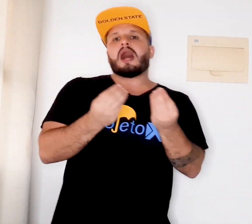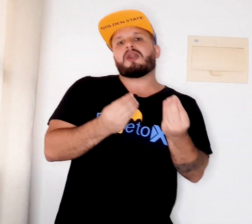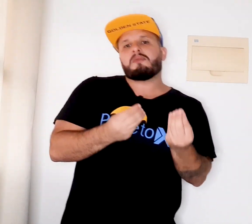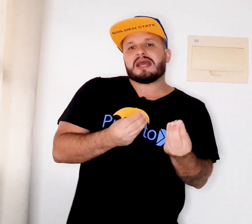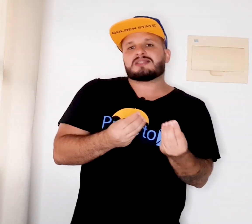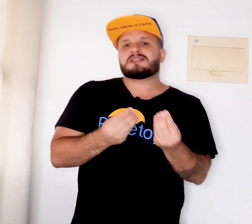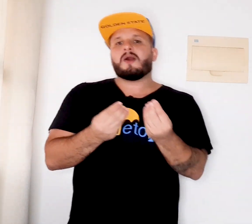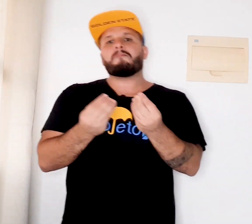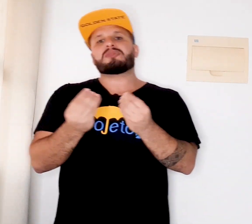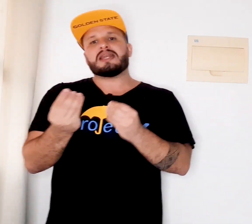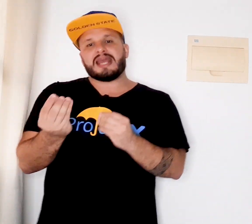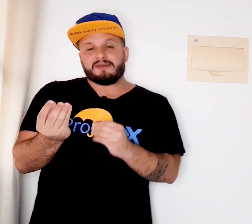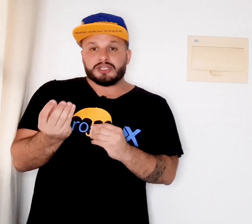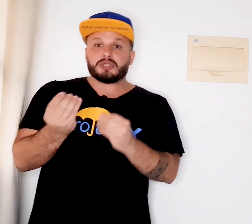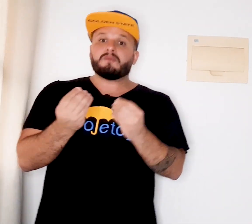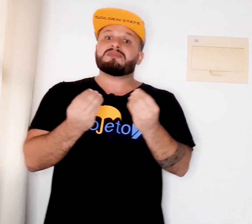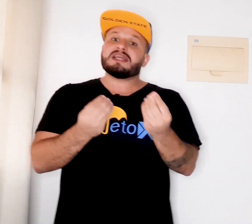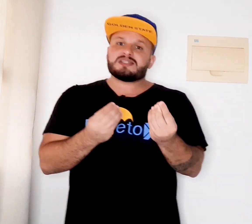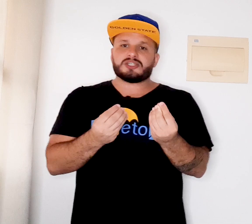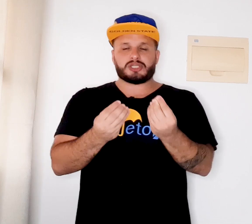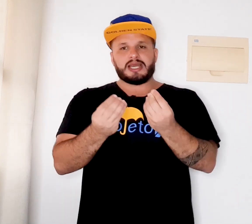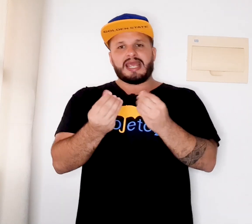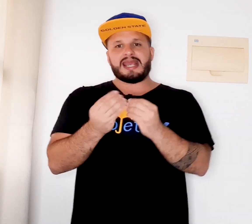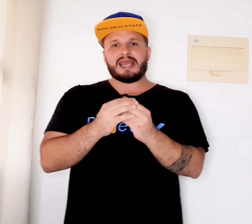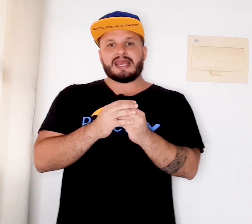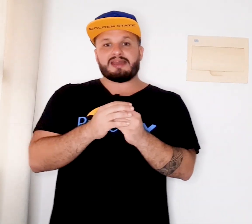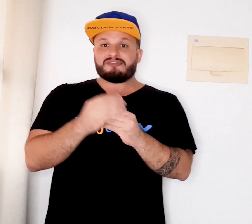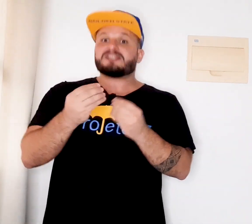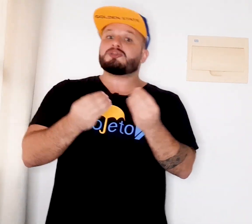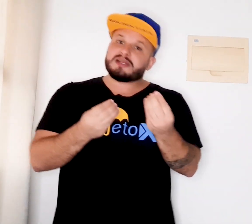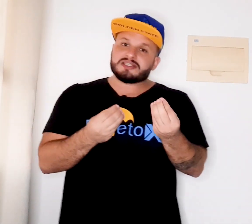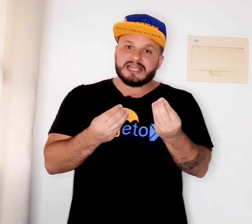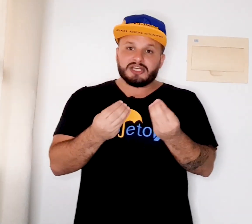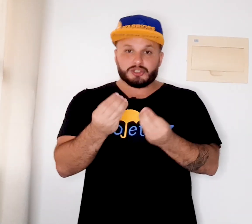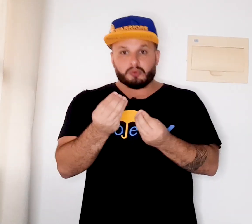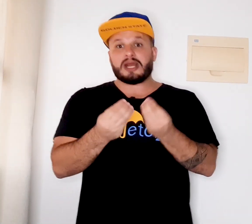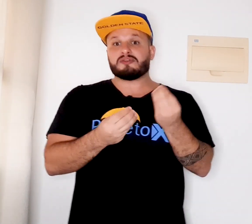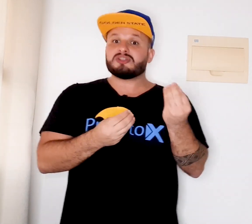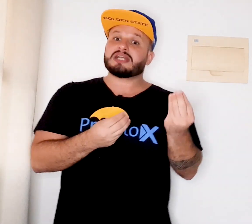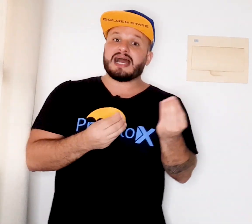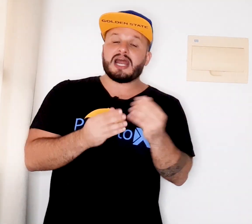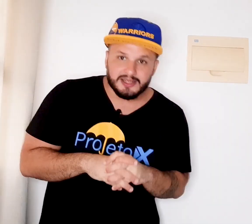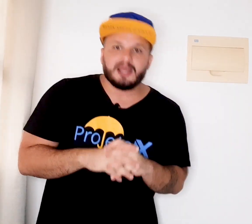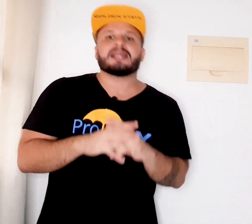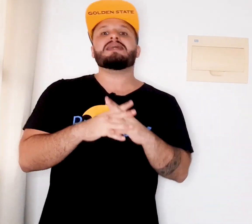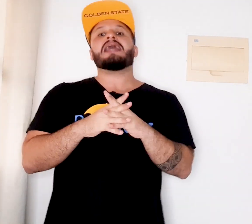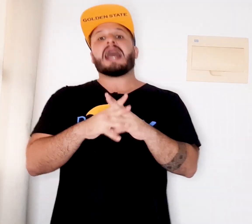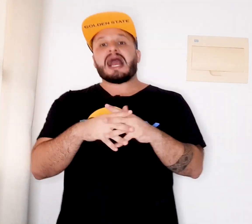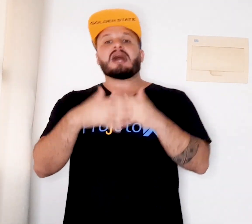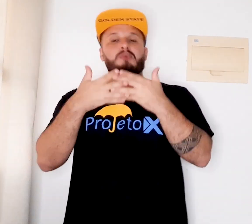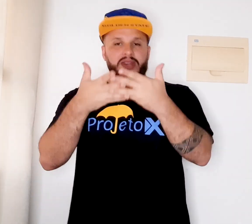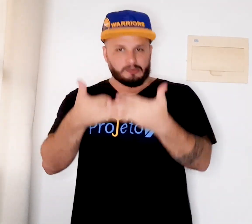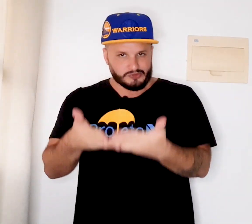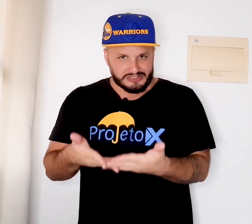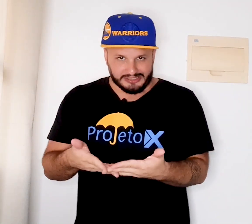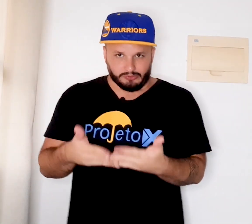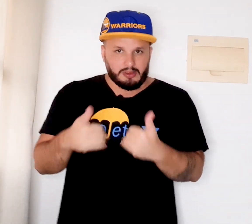a nomeação, né, de um desses vice-presidentes no lugar do Vizcarra, que acabou renunciando para